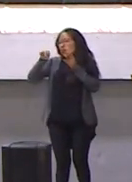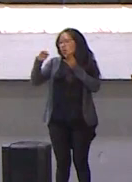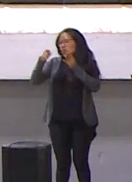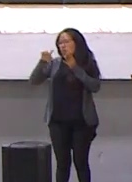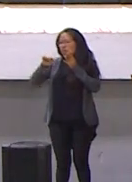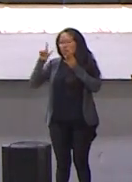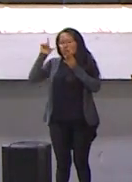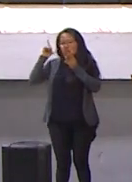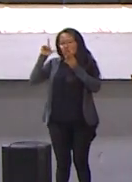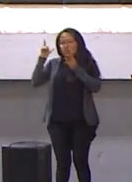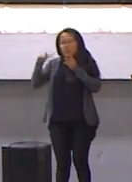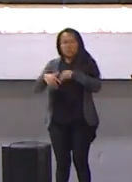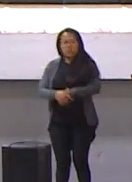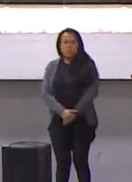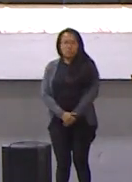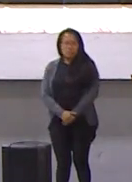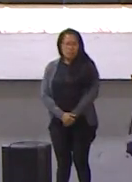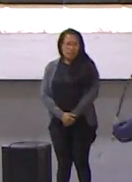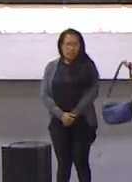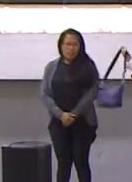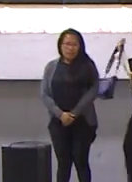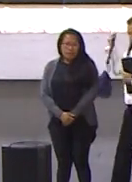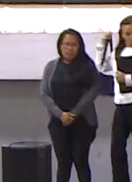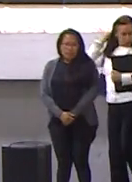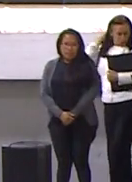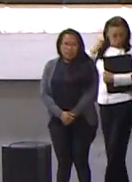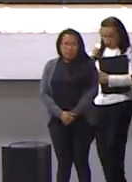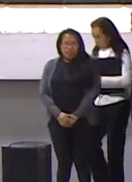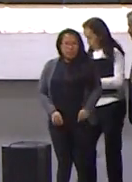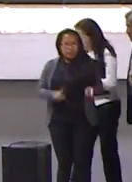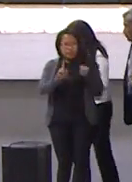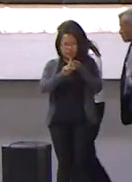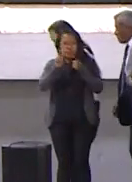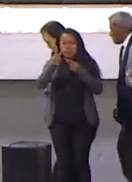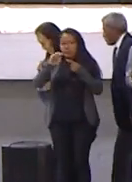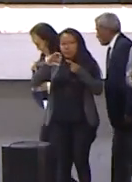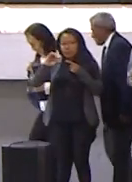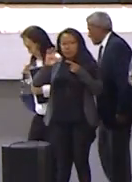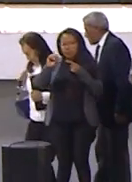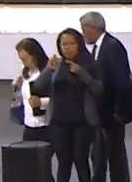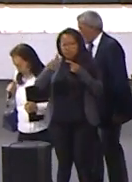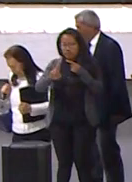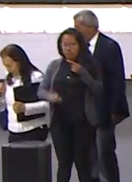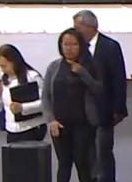ruta primero el profesor víctor chinchilla